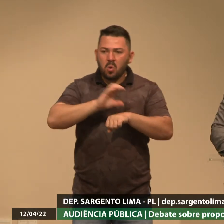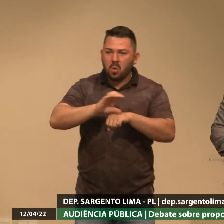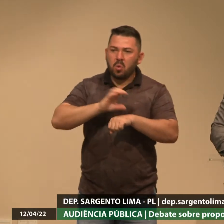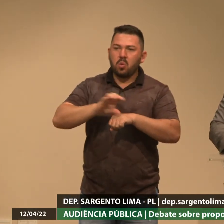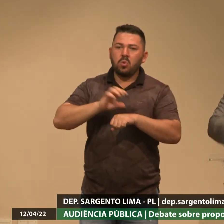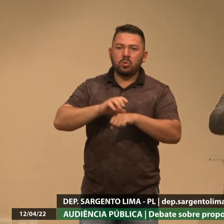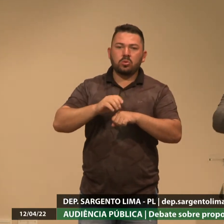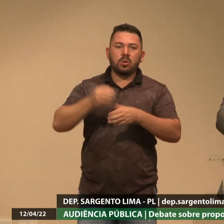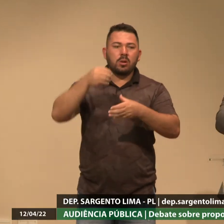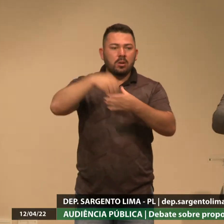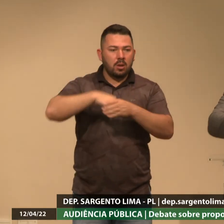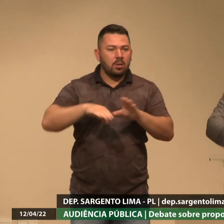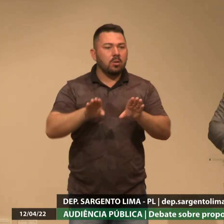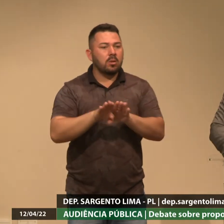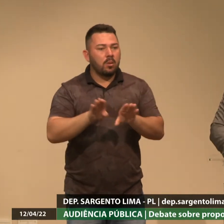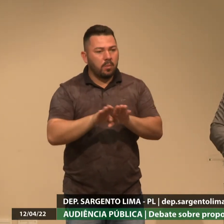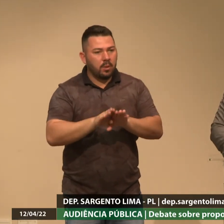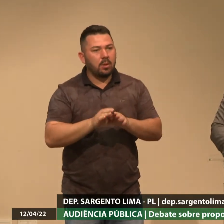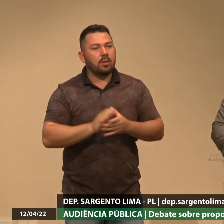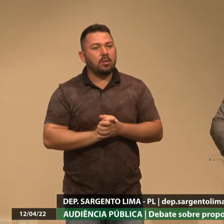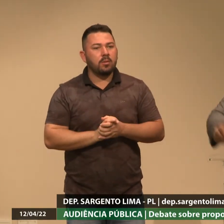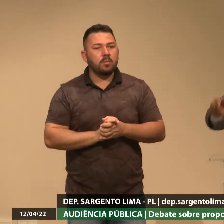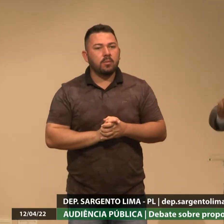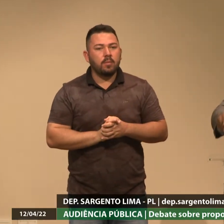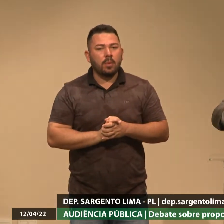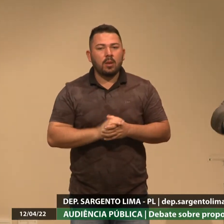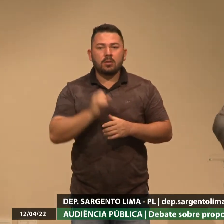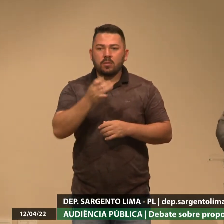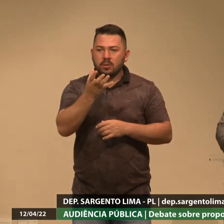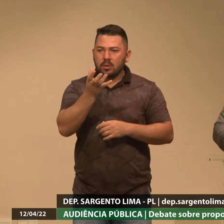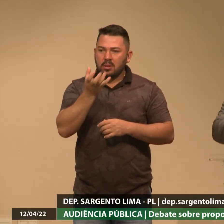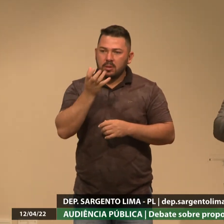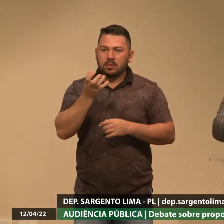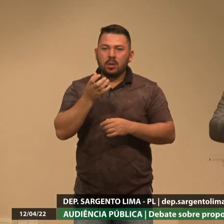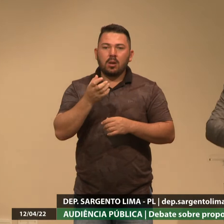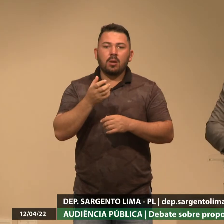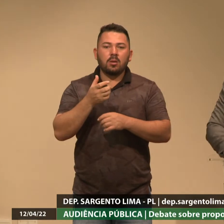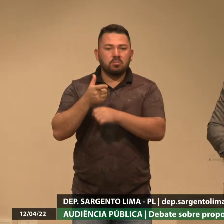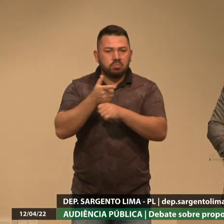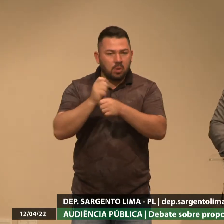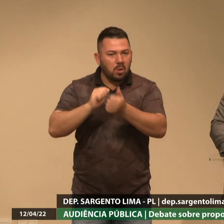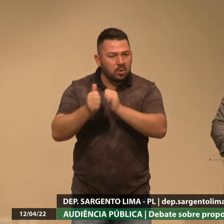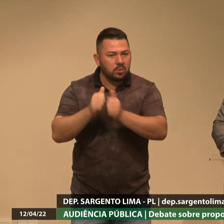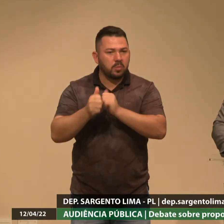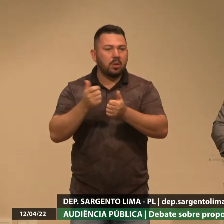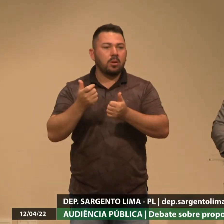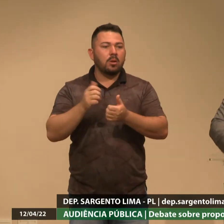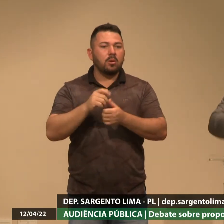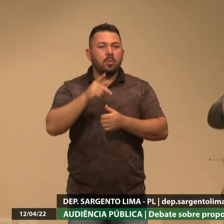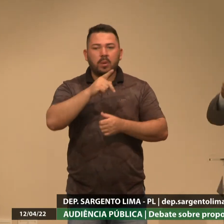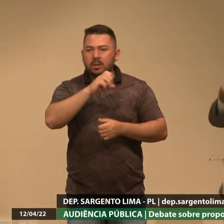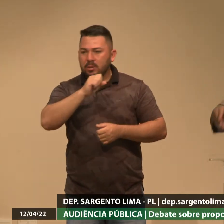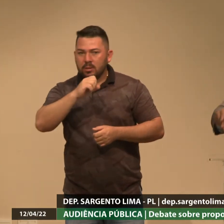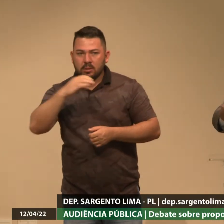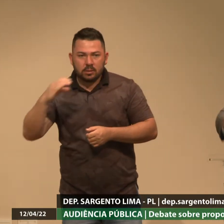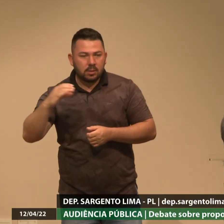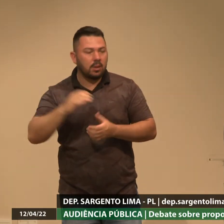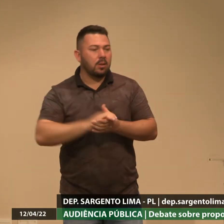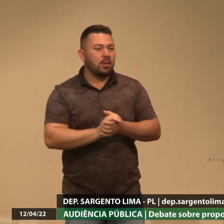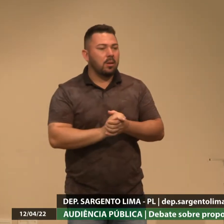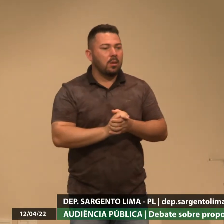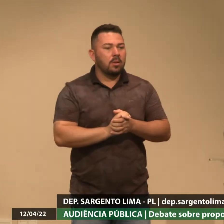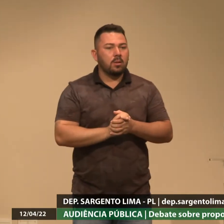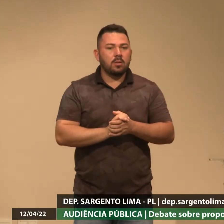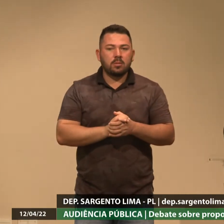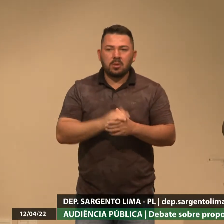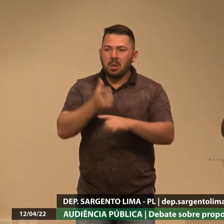tático de tiro aqui dentro aqui combate embaixo no meu cidade se você quiser praticar o esporte cuja prática que eu lhe peço você se você quiser combater